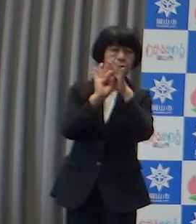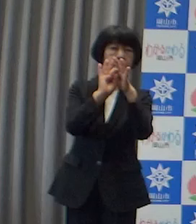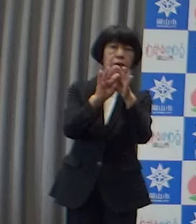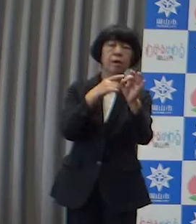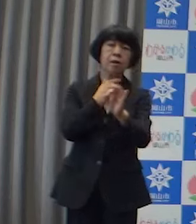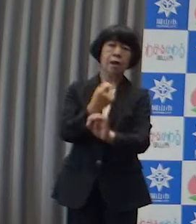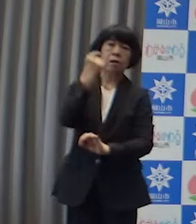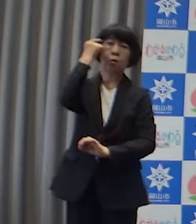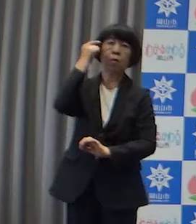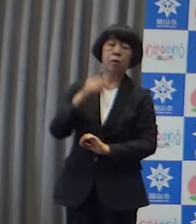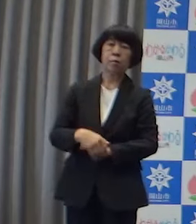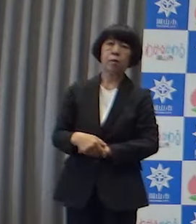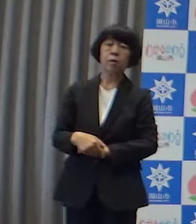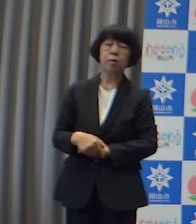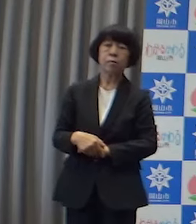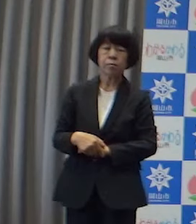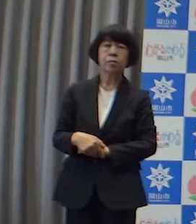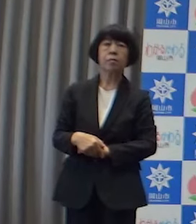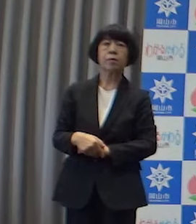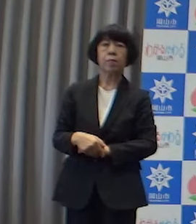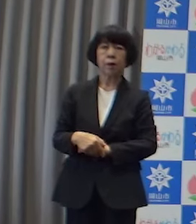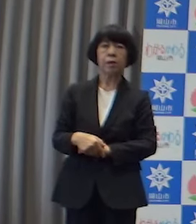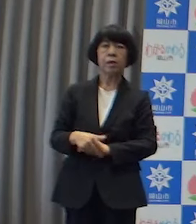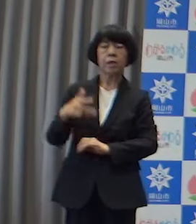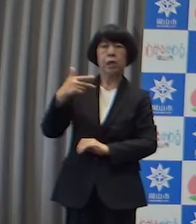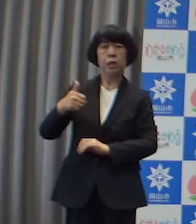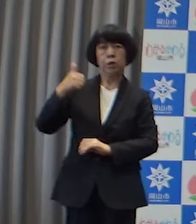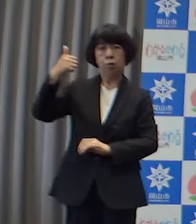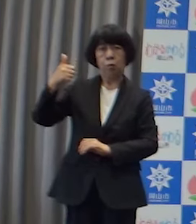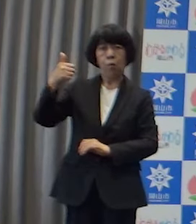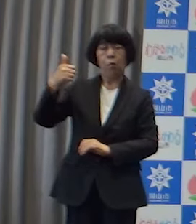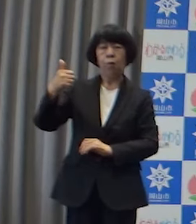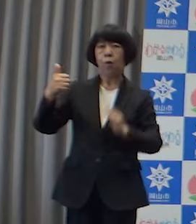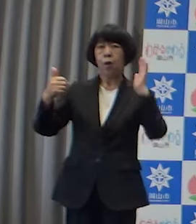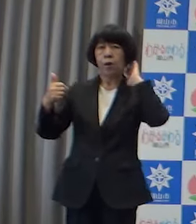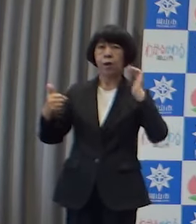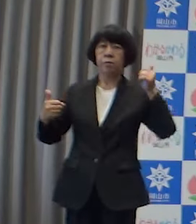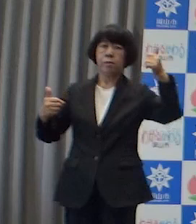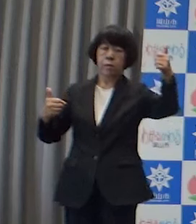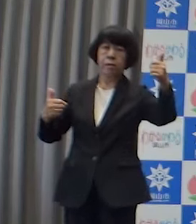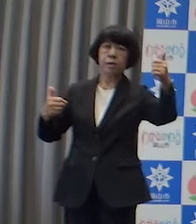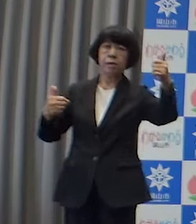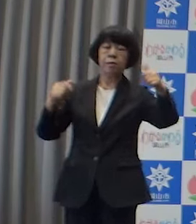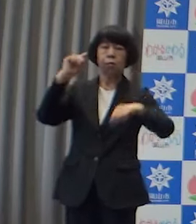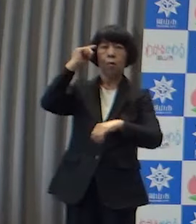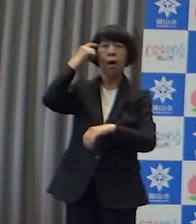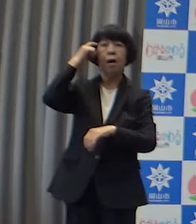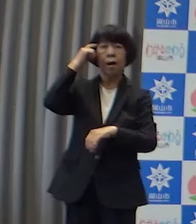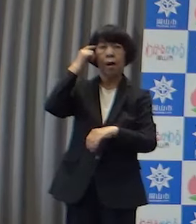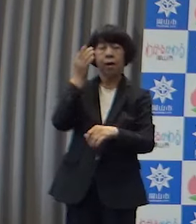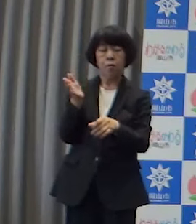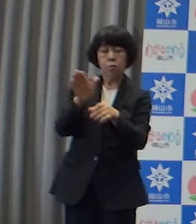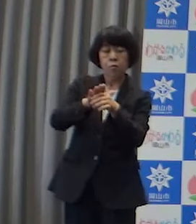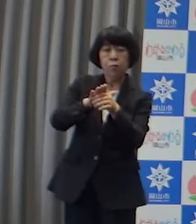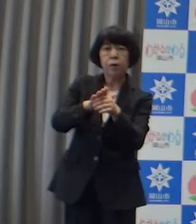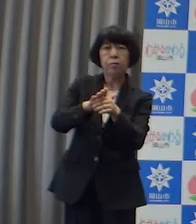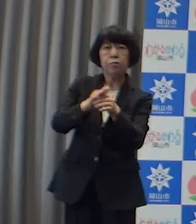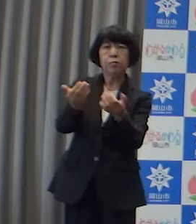それぞれの首長の会談を含めて、でありますけれども、